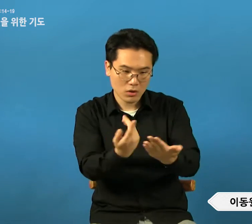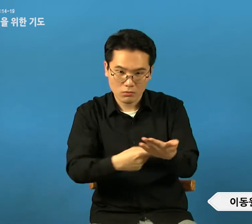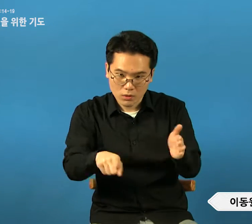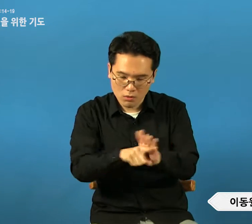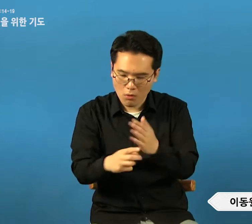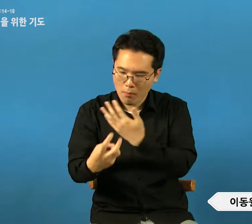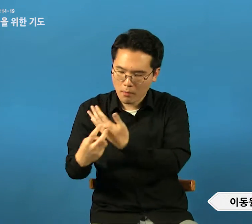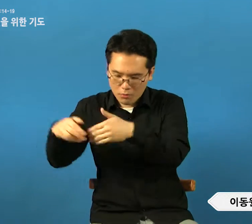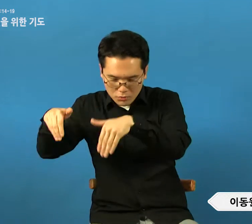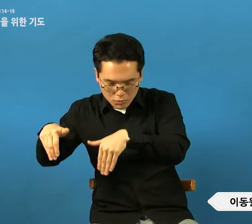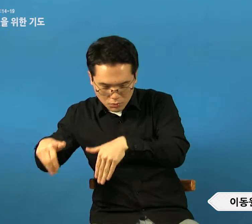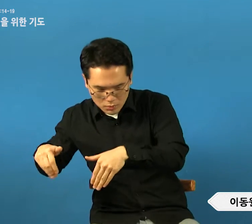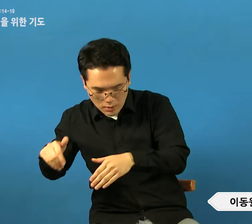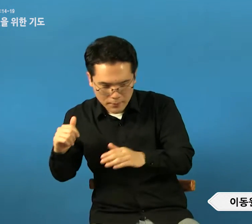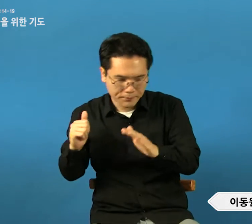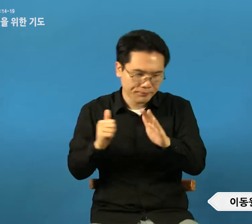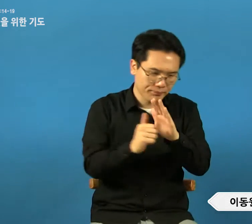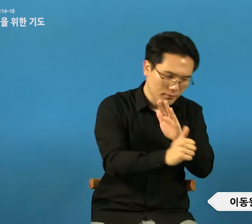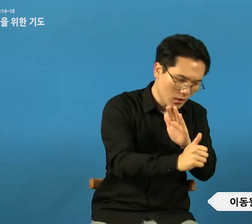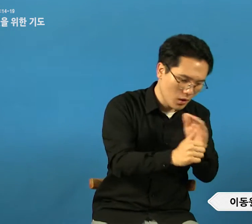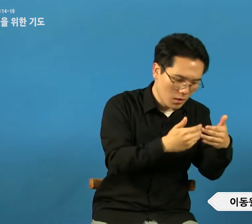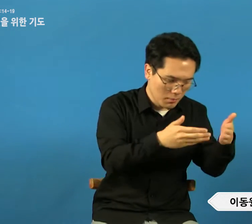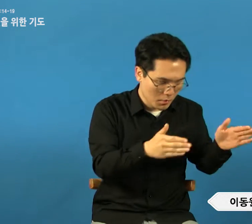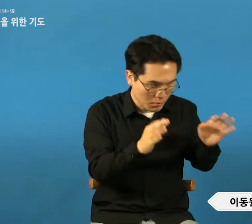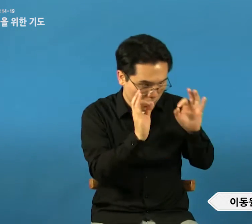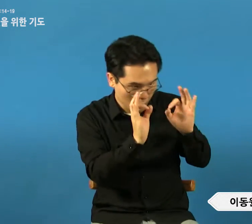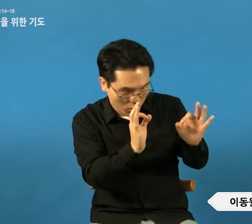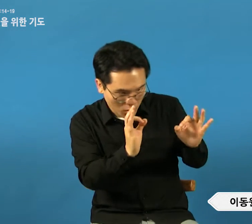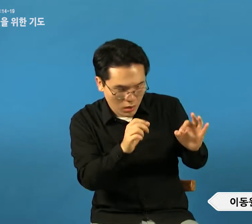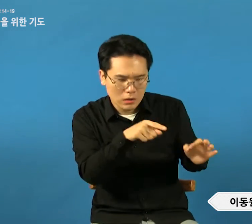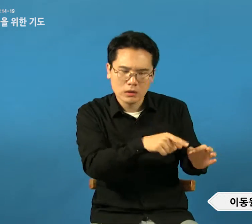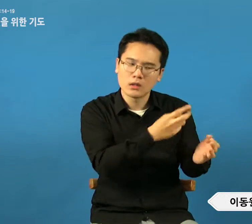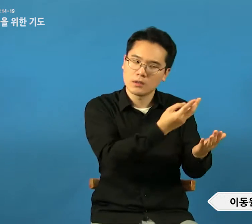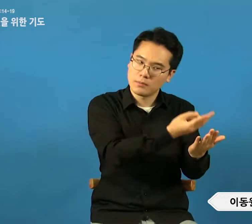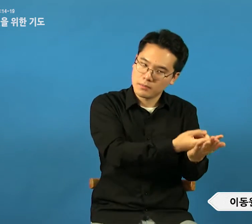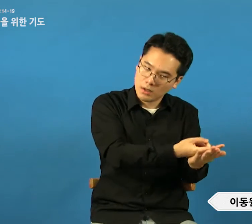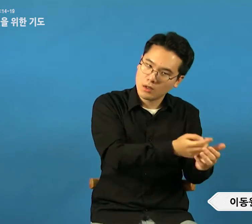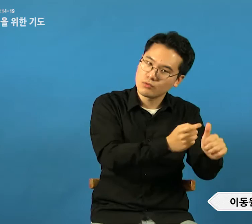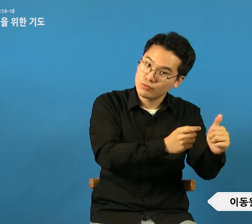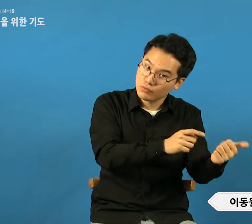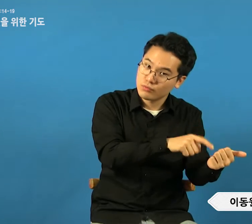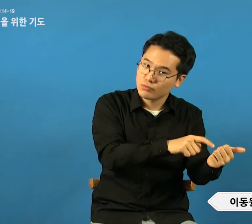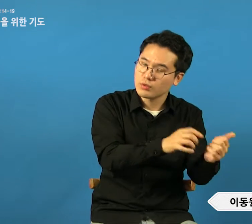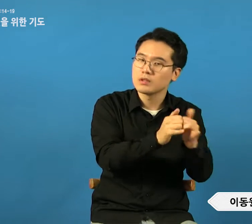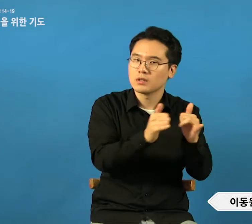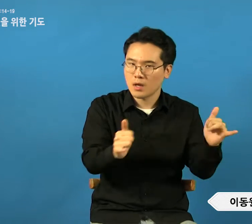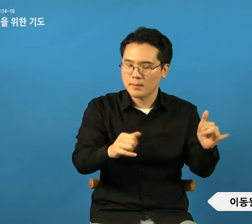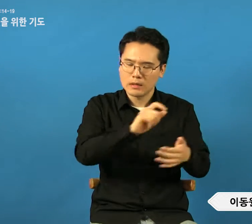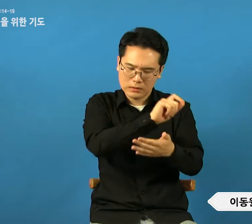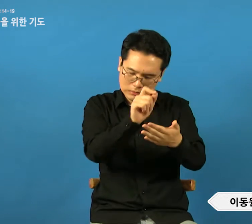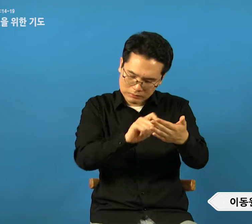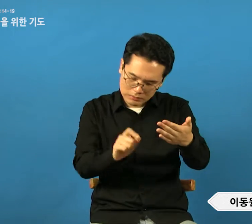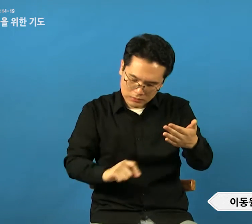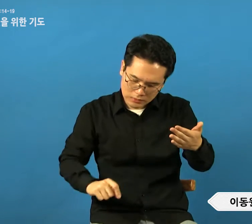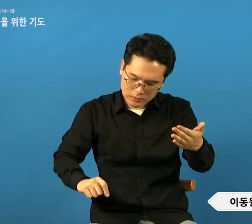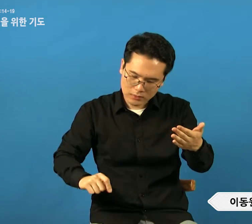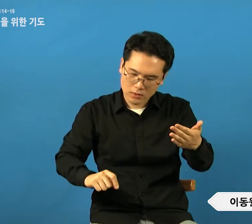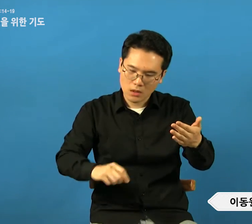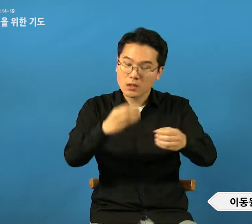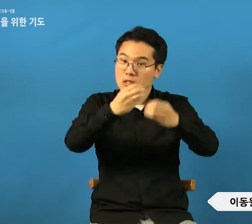들어가 보니까 이 환자가 쓴 것 같은 시 한 편이 벽에 쓰여져 있는 거예요.